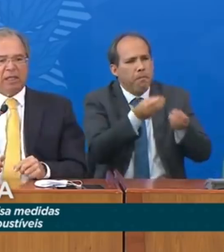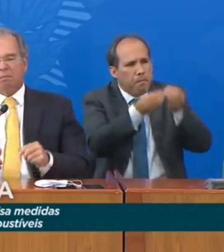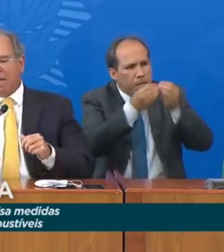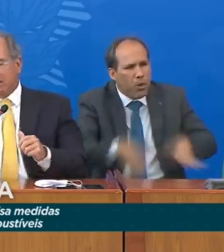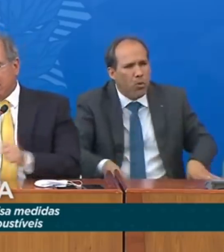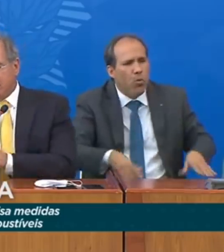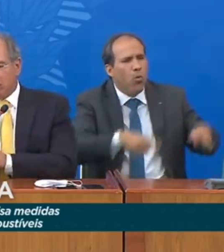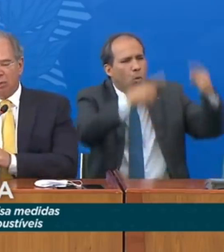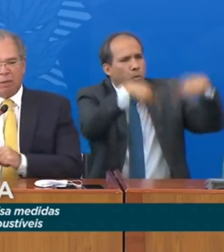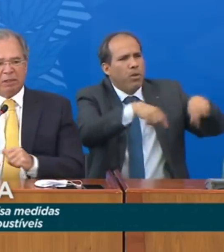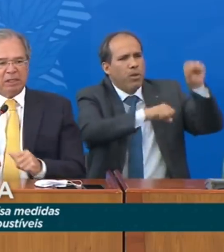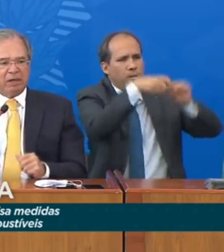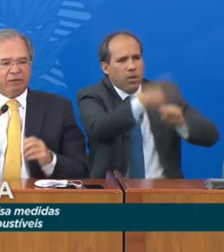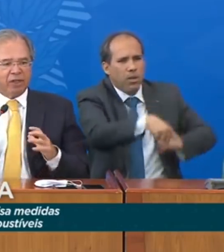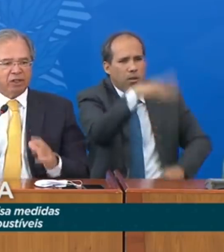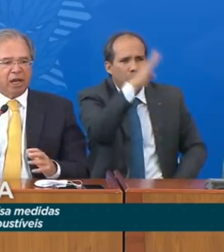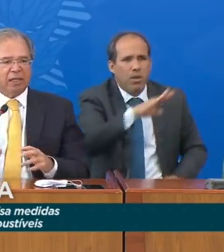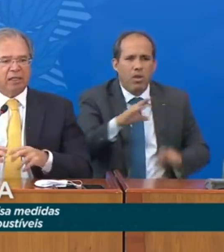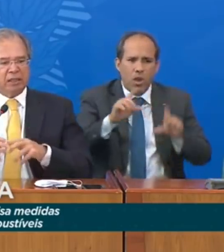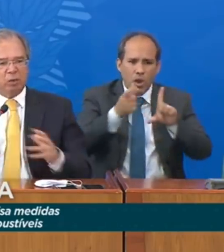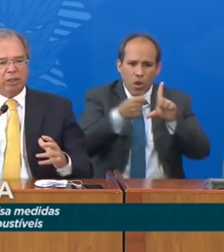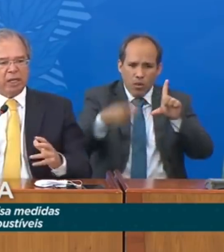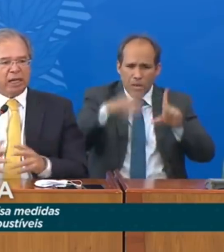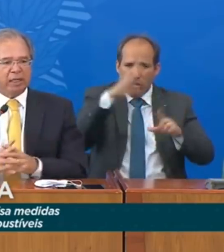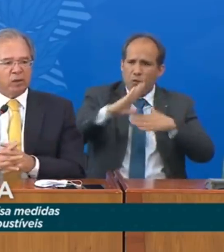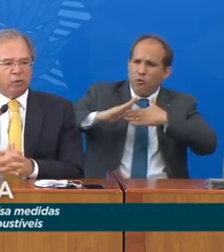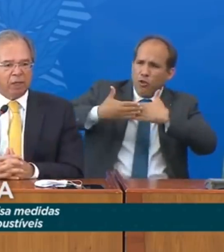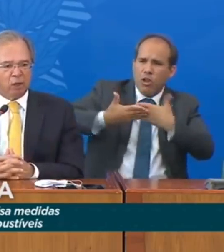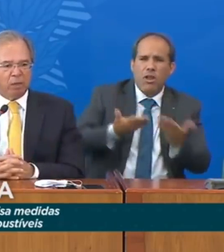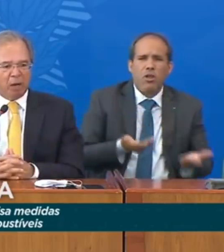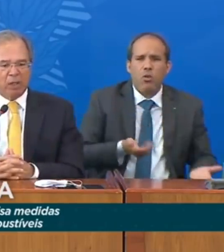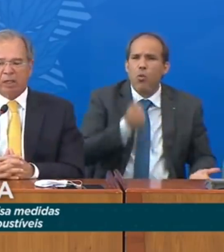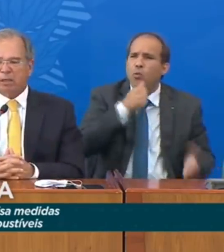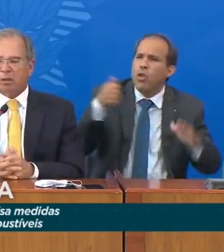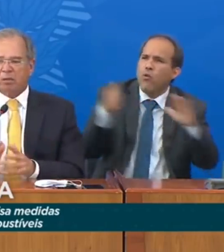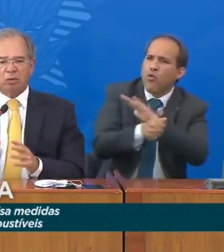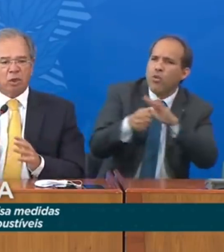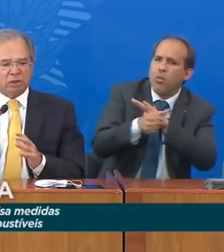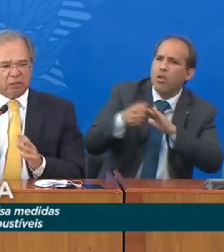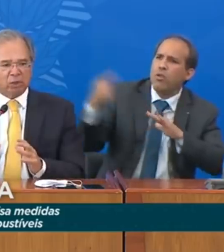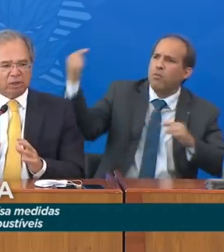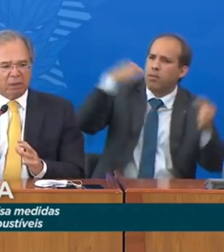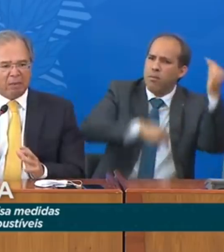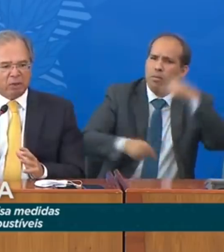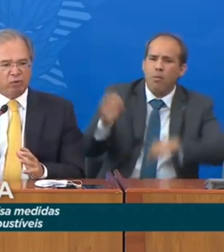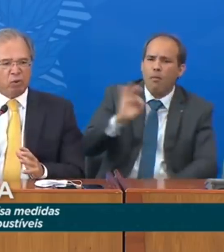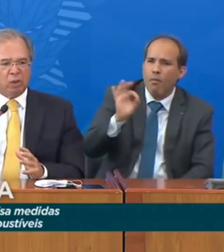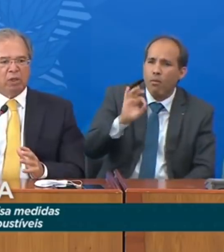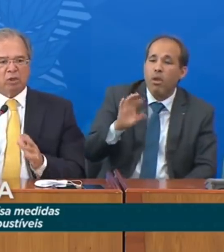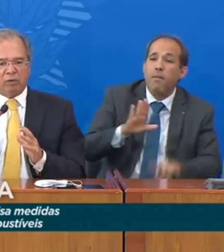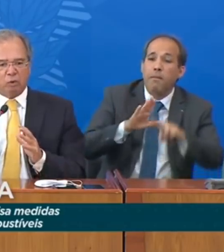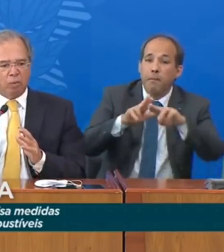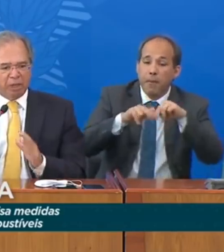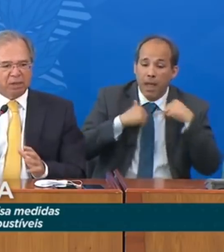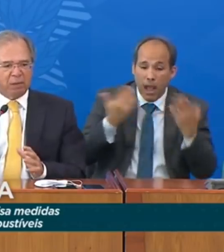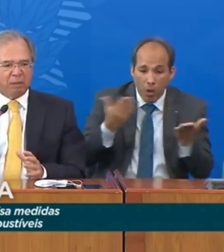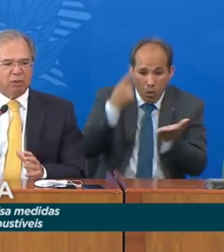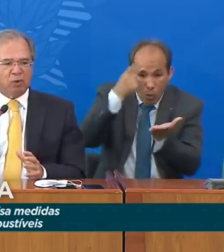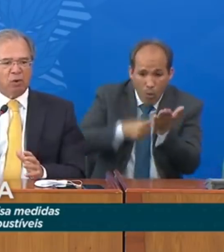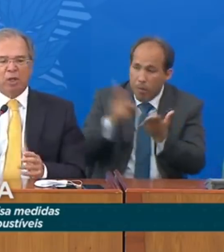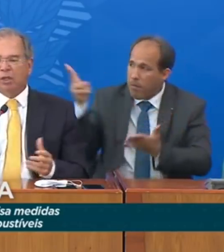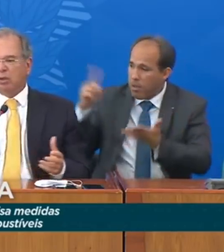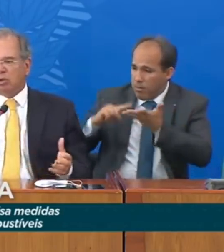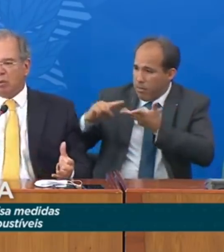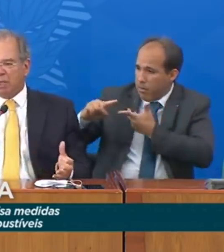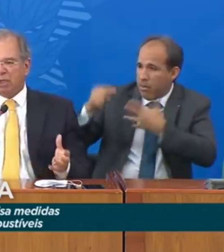empresas, manteve a economia brasileira fechada e não integrada à economia global. Então, nós temos esse mapa de voo, nós vamos cumprir esse mapa de